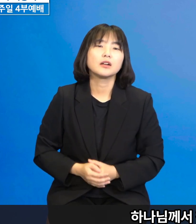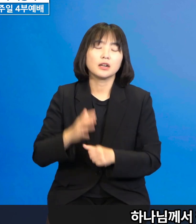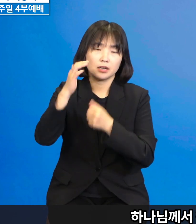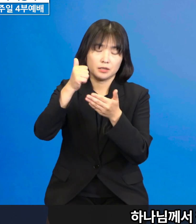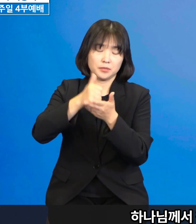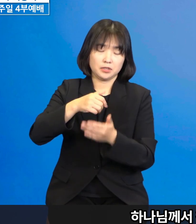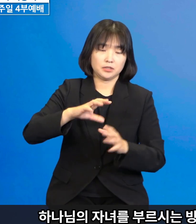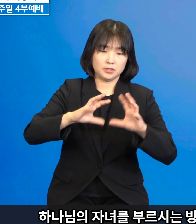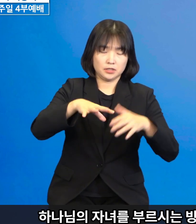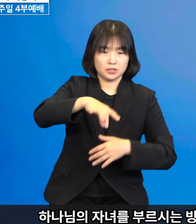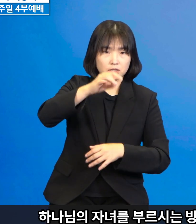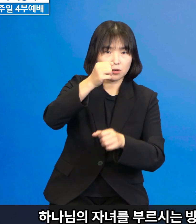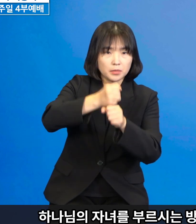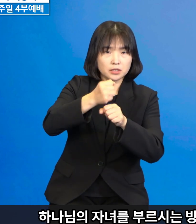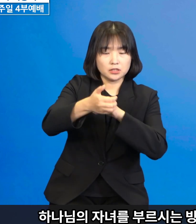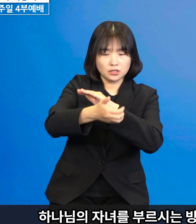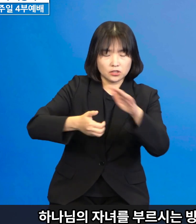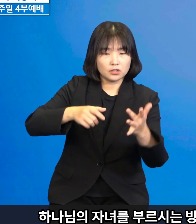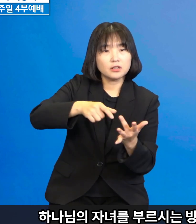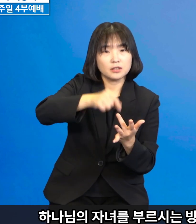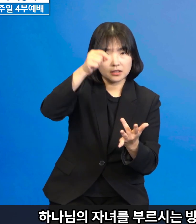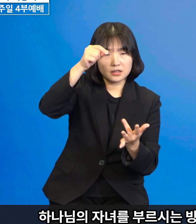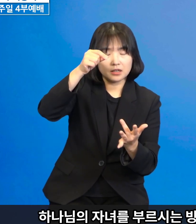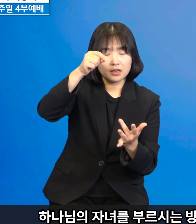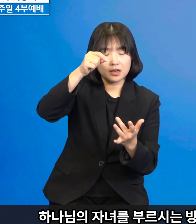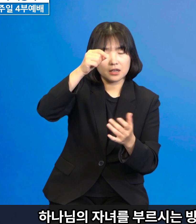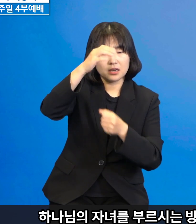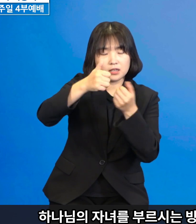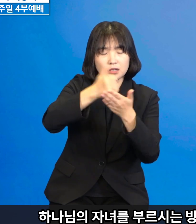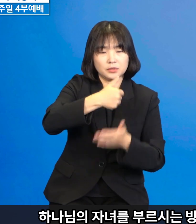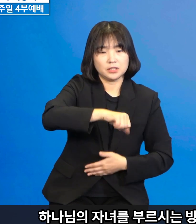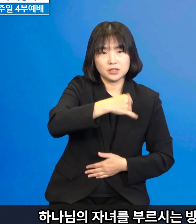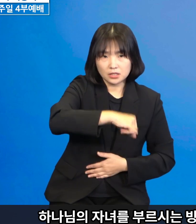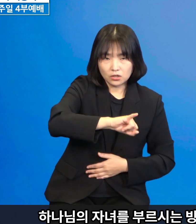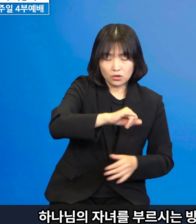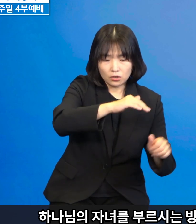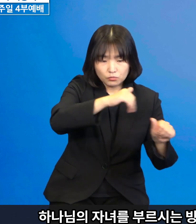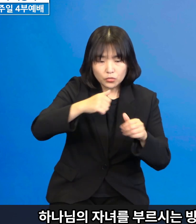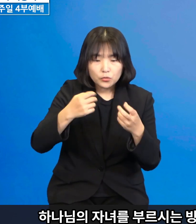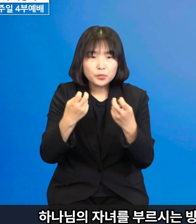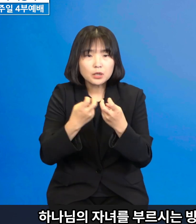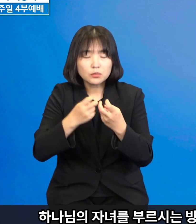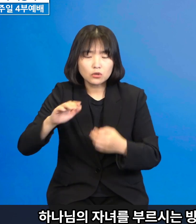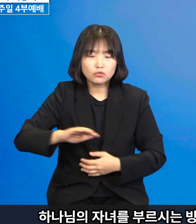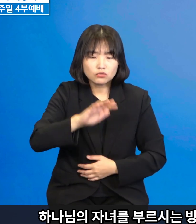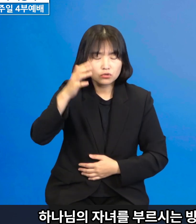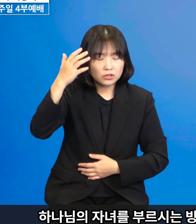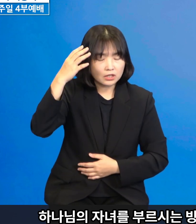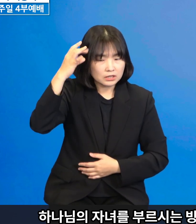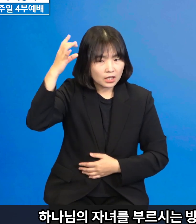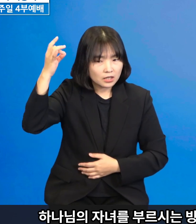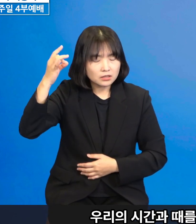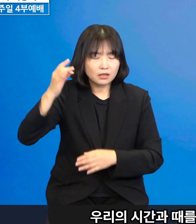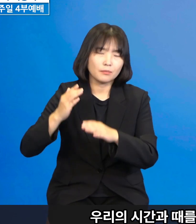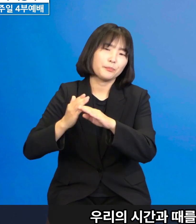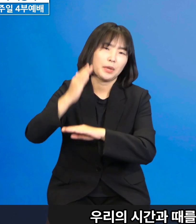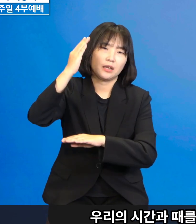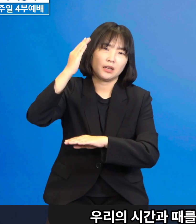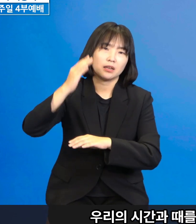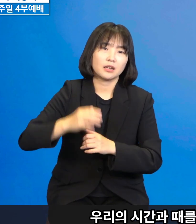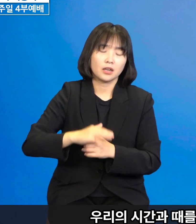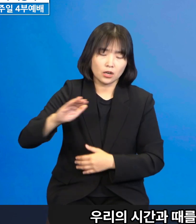전에 택하신 하나님의 자녀를 부르시는 방법은요, 우리의 상상을 초월합니다.